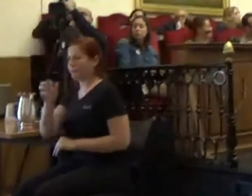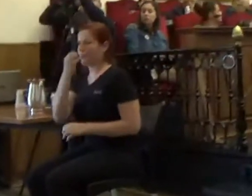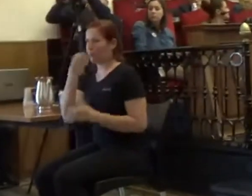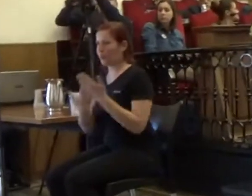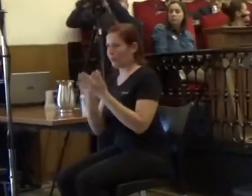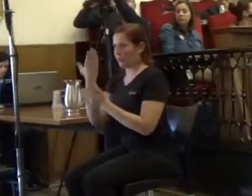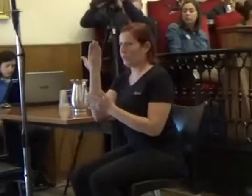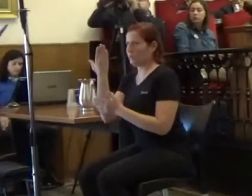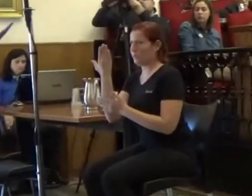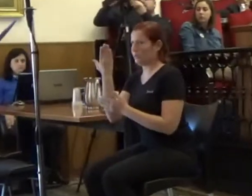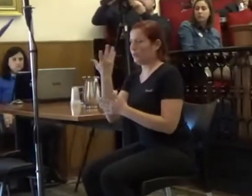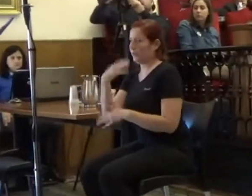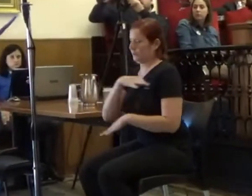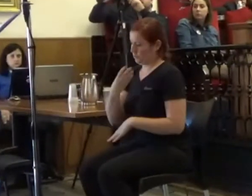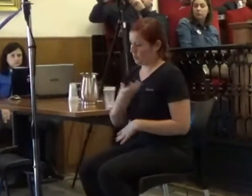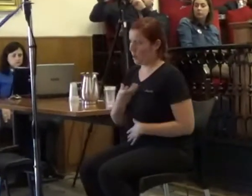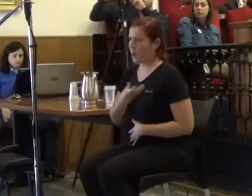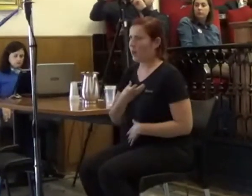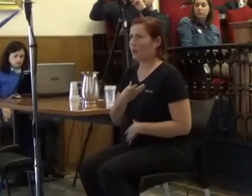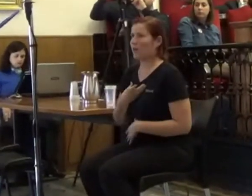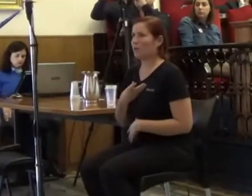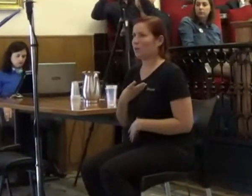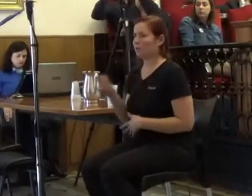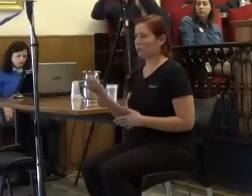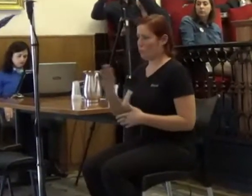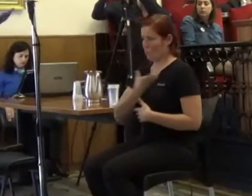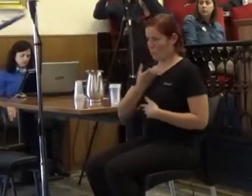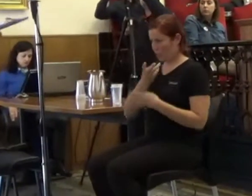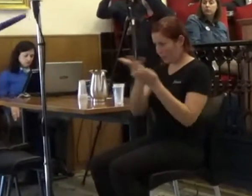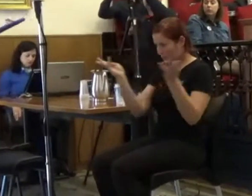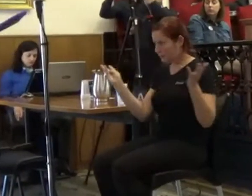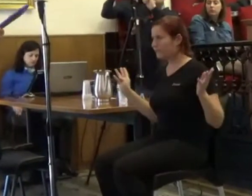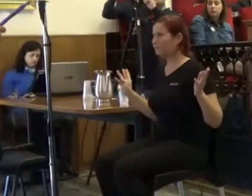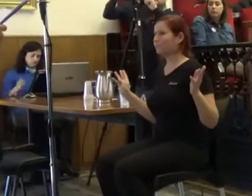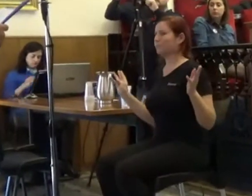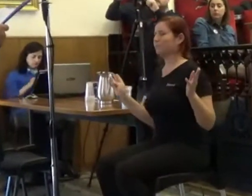Buenos días, señor alcalde, concejales.